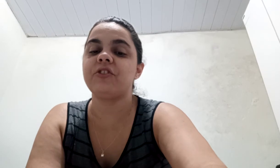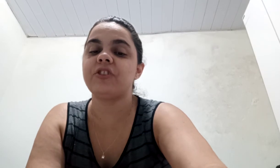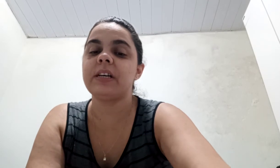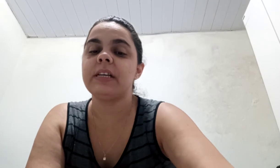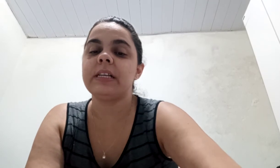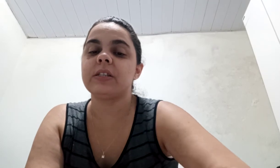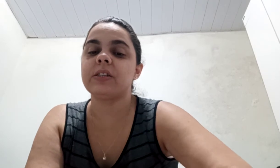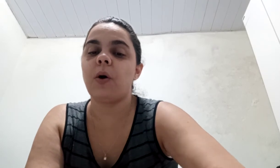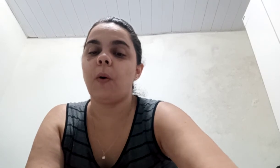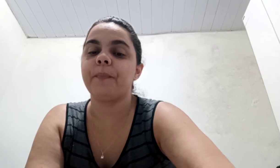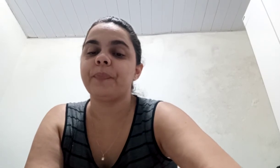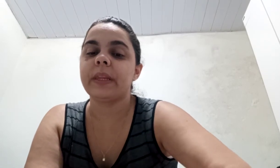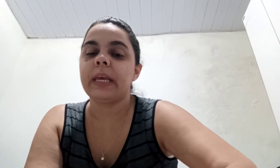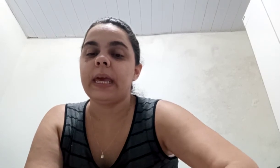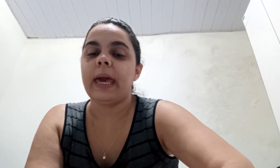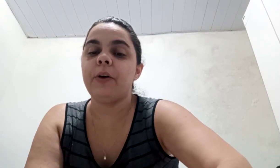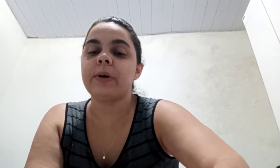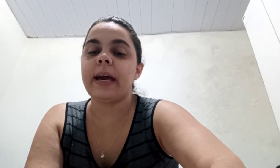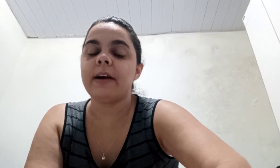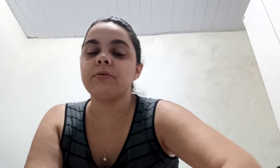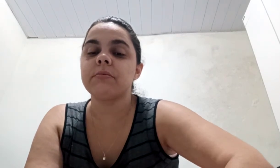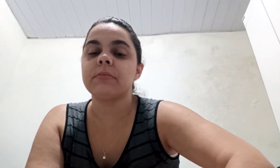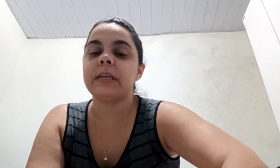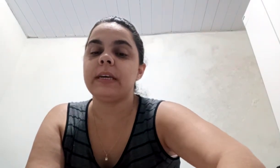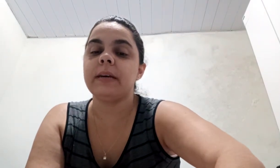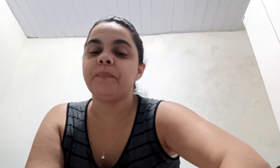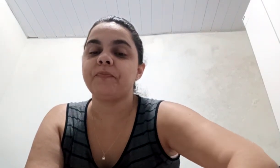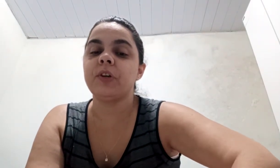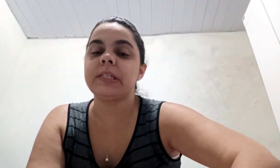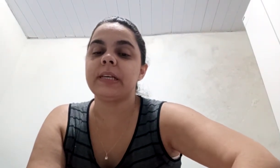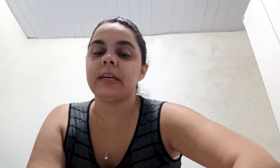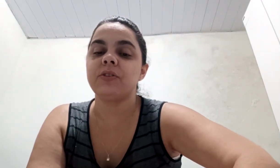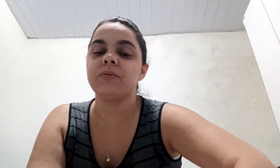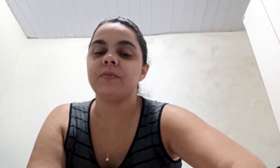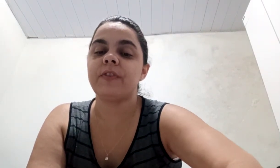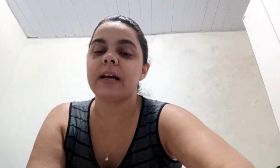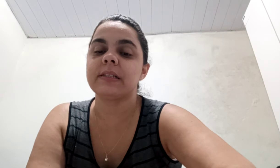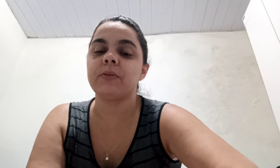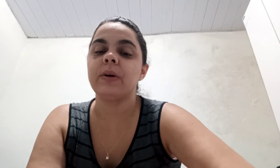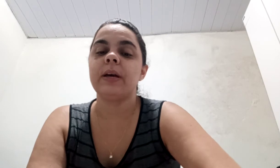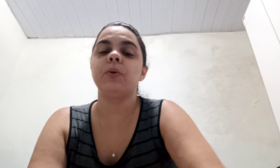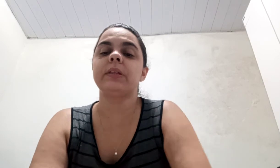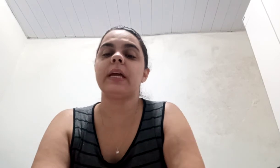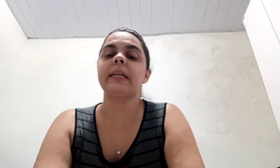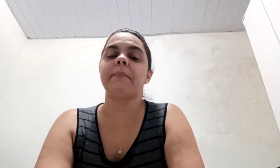Veja só. Eu quero que vocês façam o